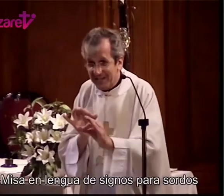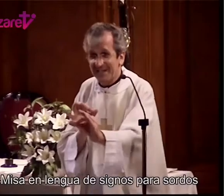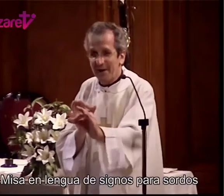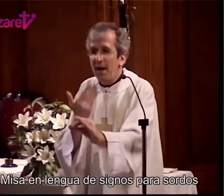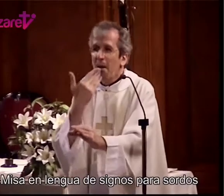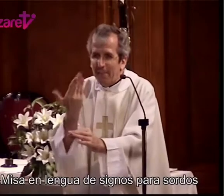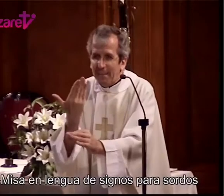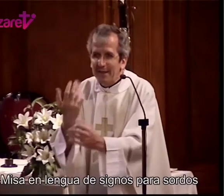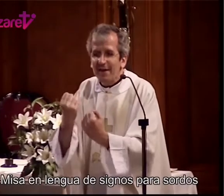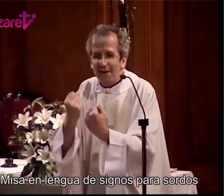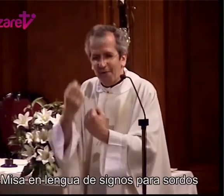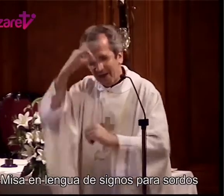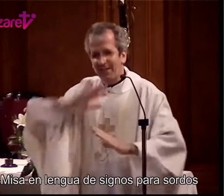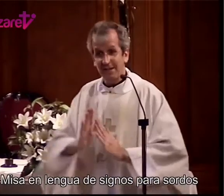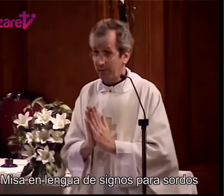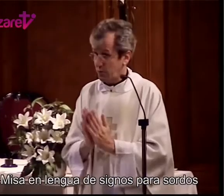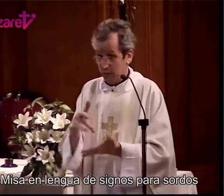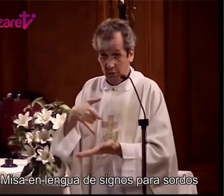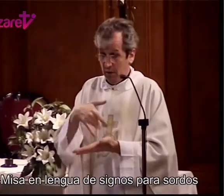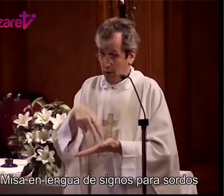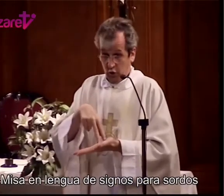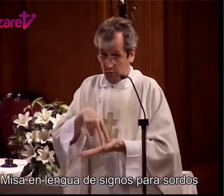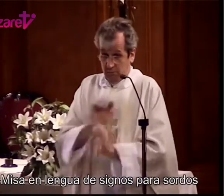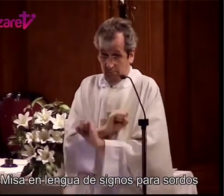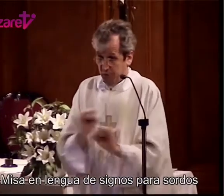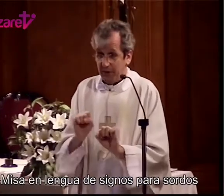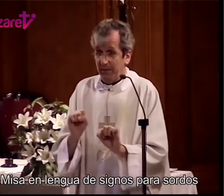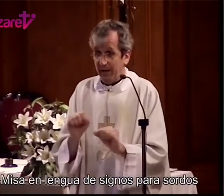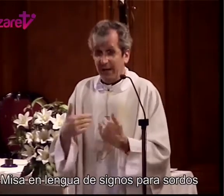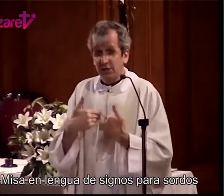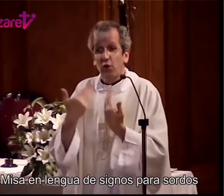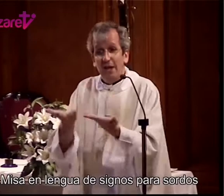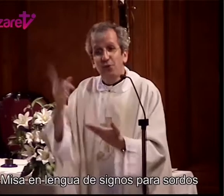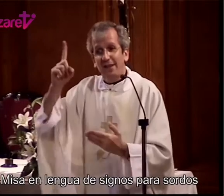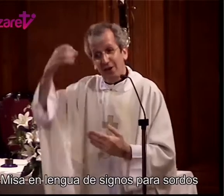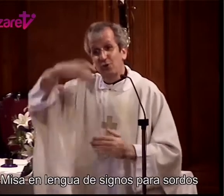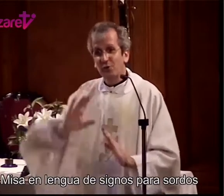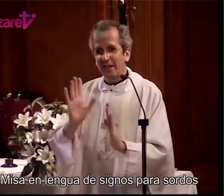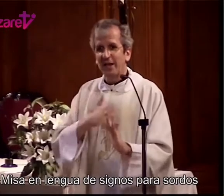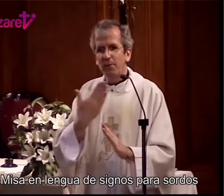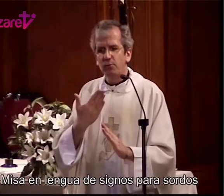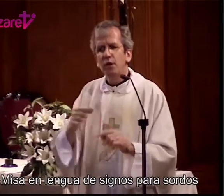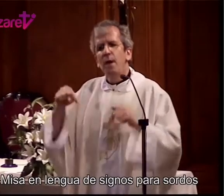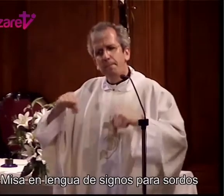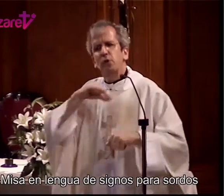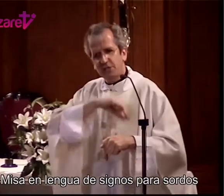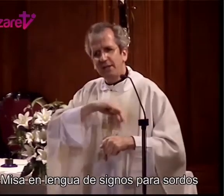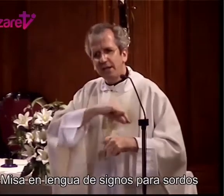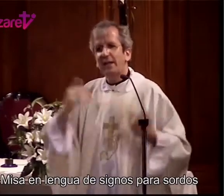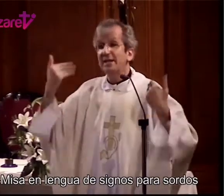semana para pedir la fortaleza del Espíritu Santo. Posible, es con la ayuda de Él, con su gracia que podemos, pero sentir esa